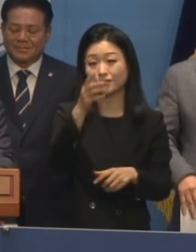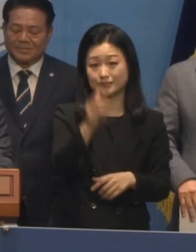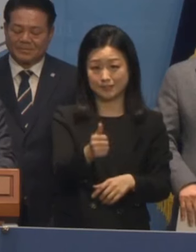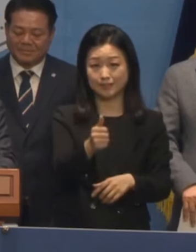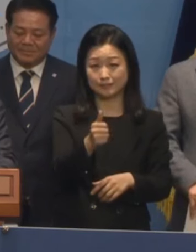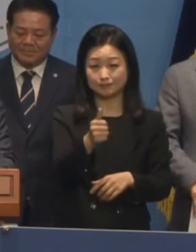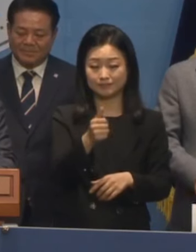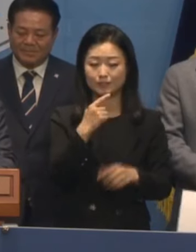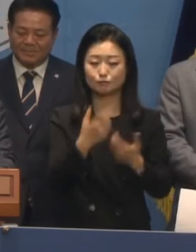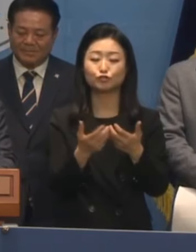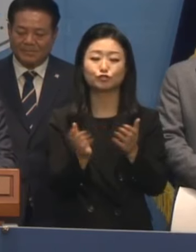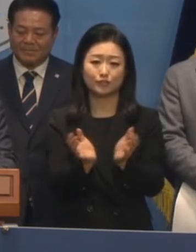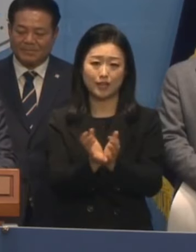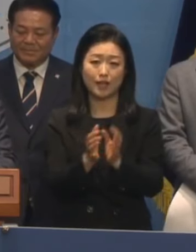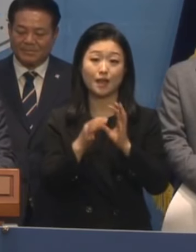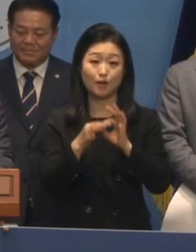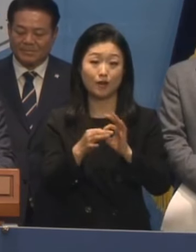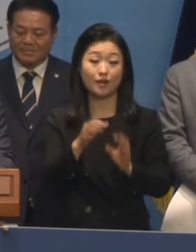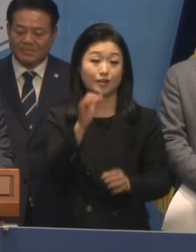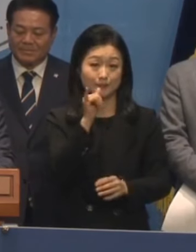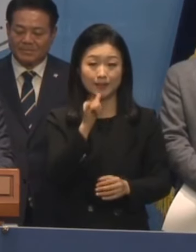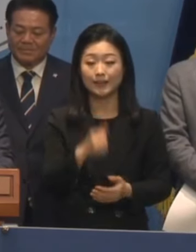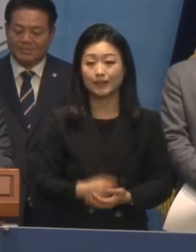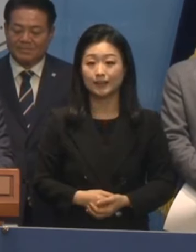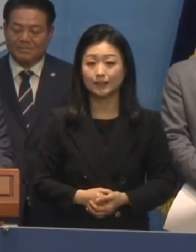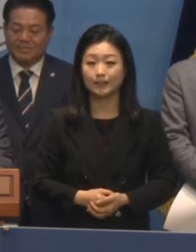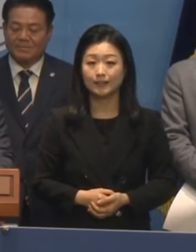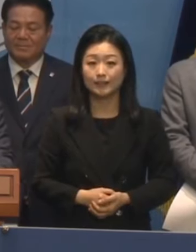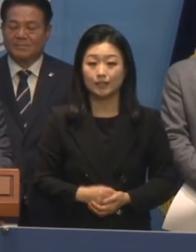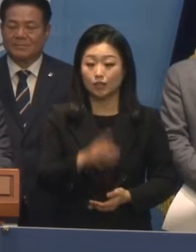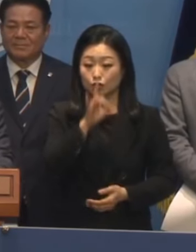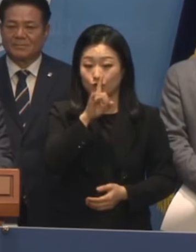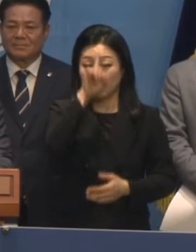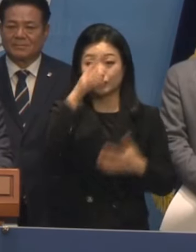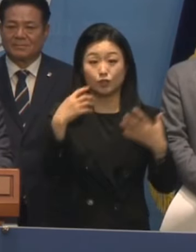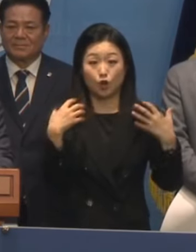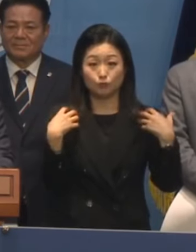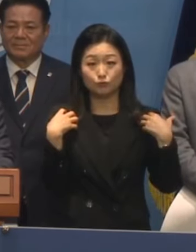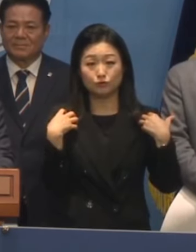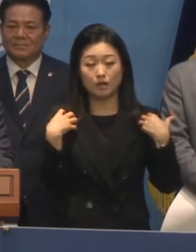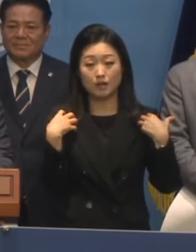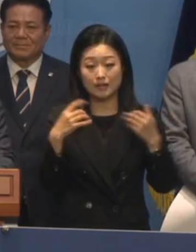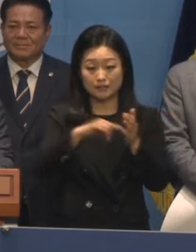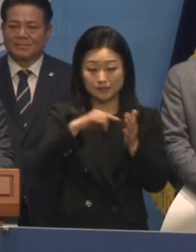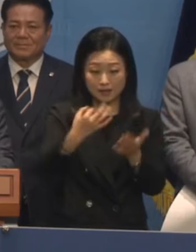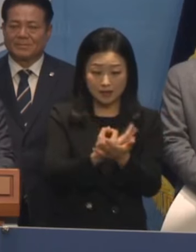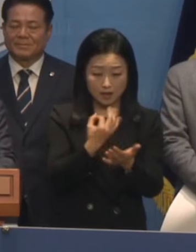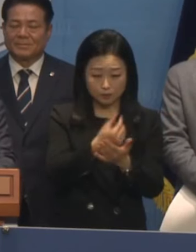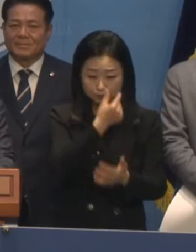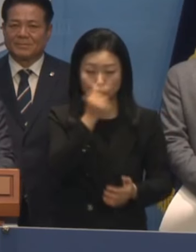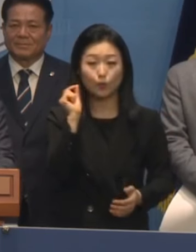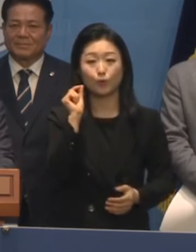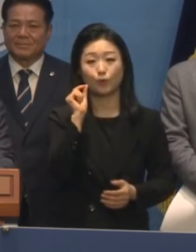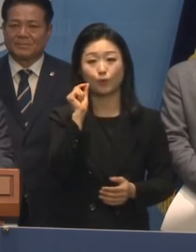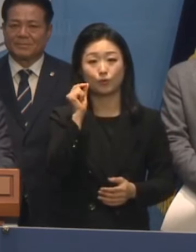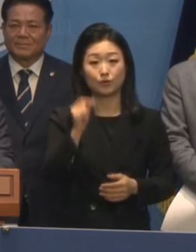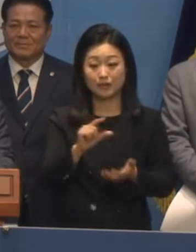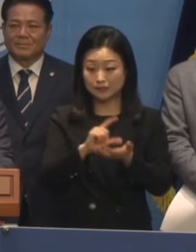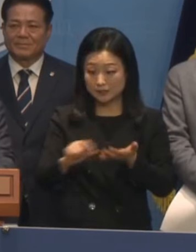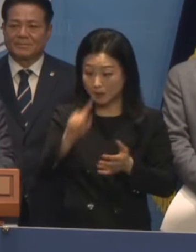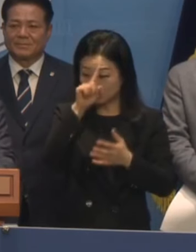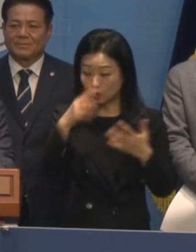더불어민주당소서 기초단체장들입니다 중앙정부의 역대급 결선으로 인해 우리 지방